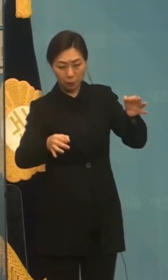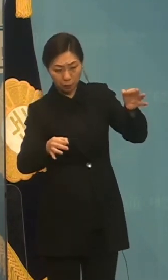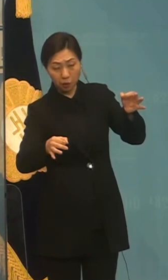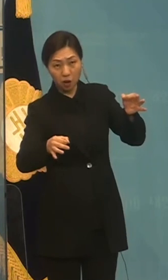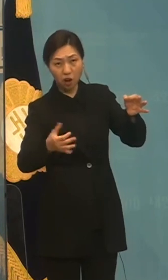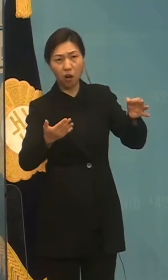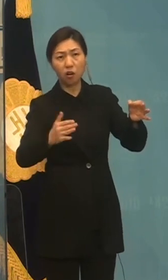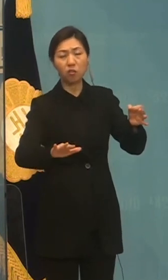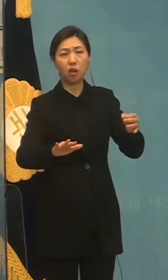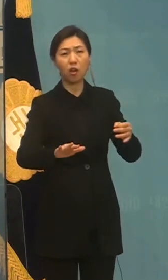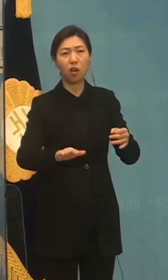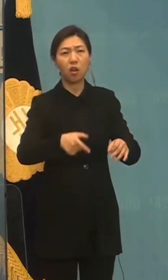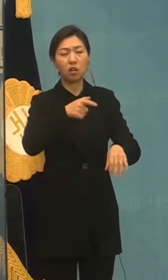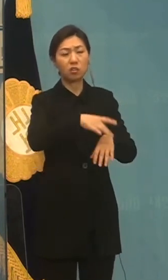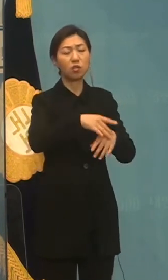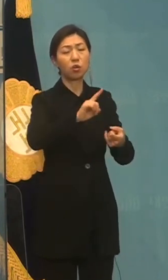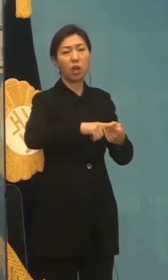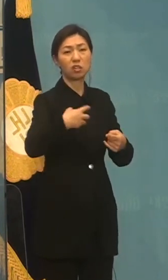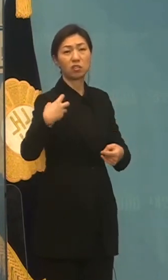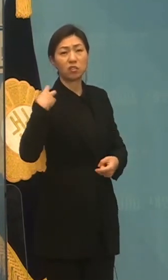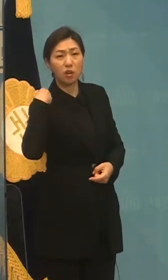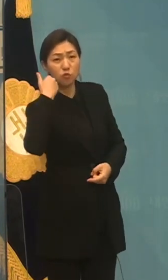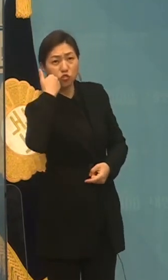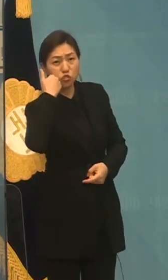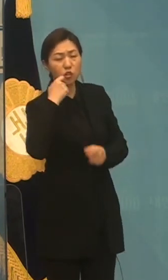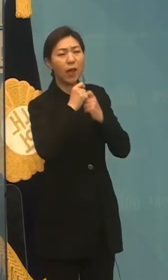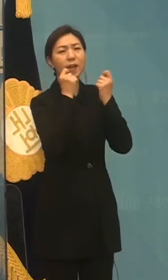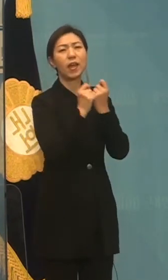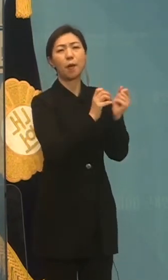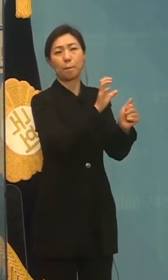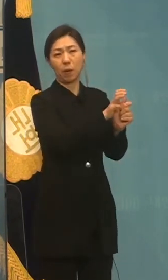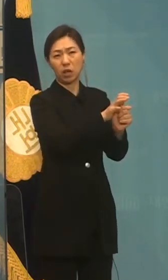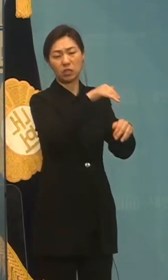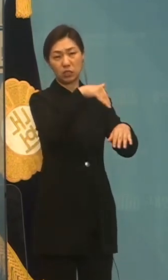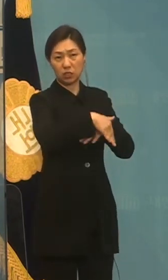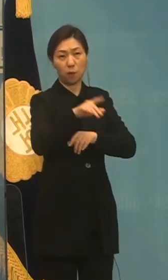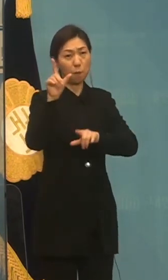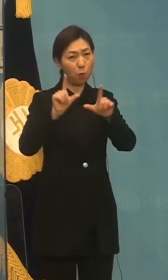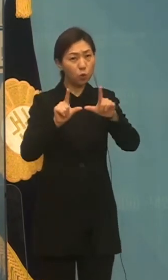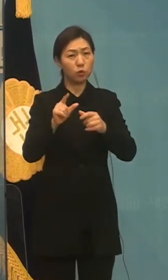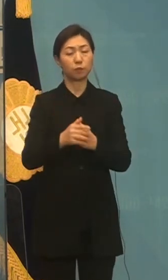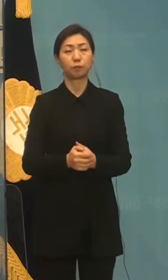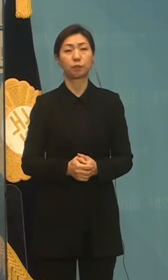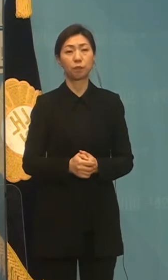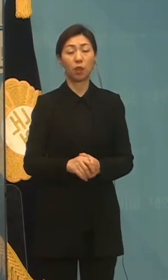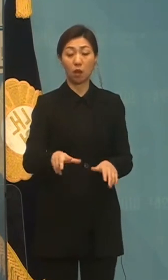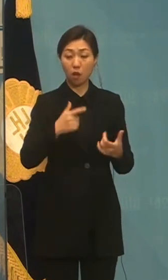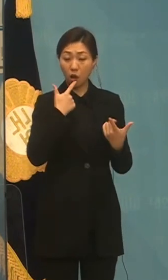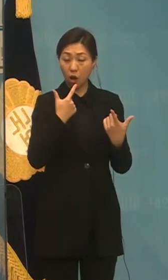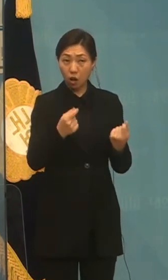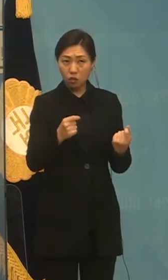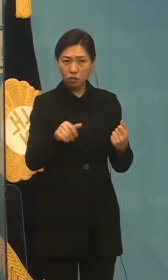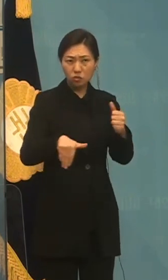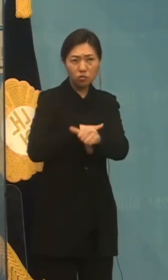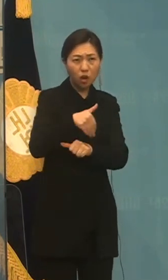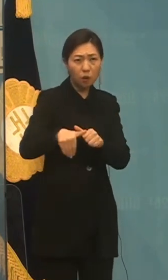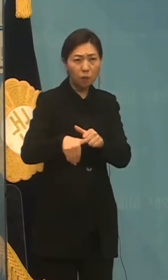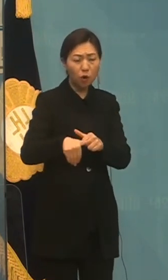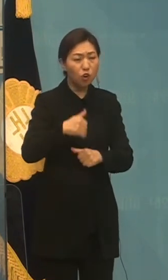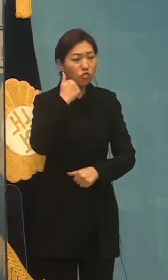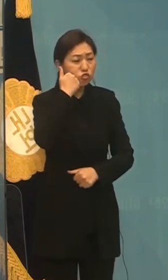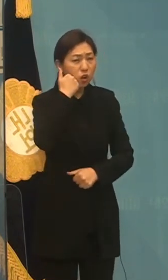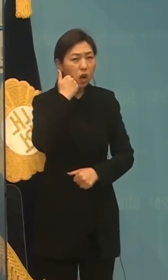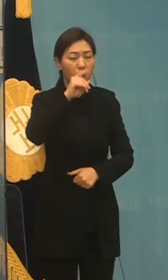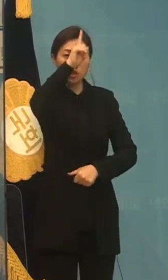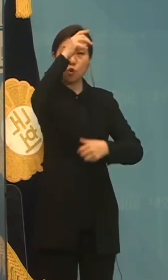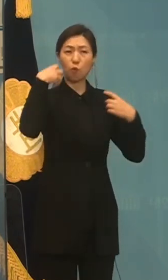농민들이 감수해야 한다는 식의 태도를 견지하고 있습니다. 이렇다면 어느 농민이 정부를 믿고